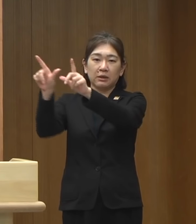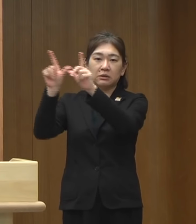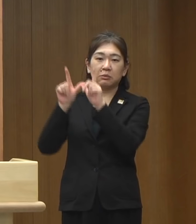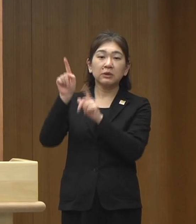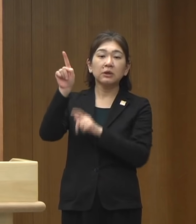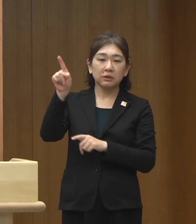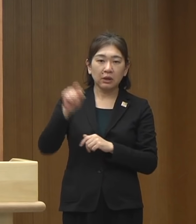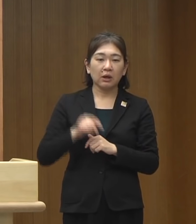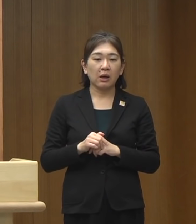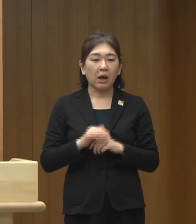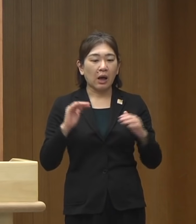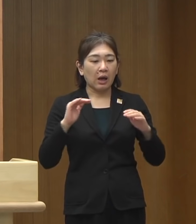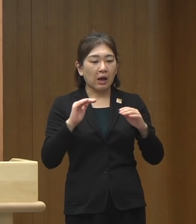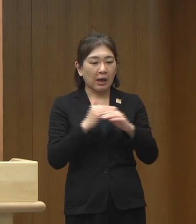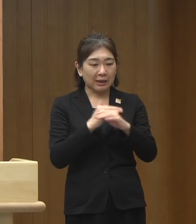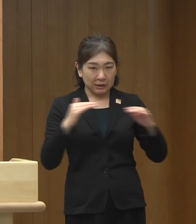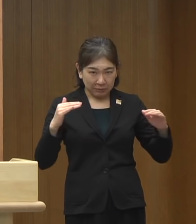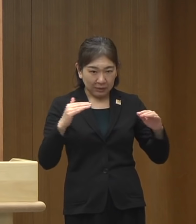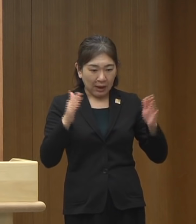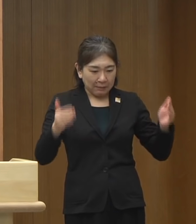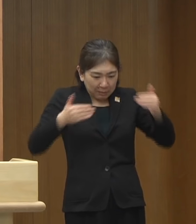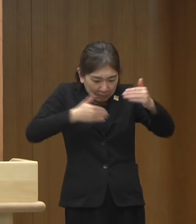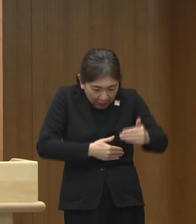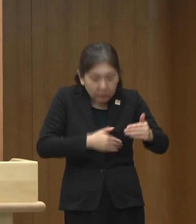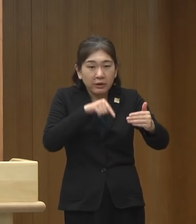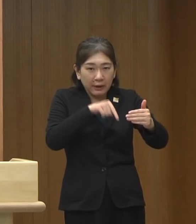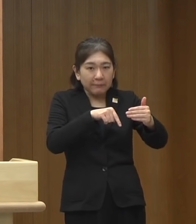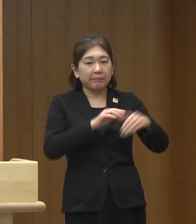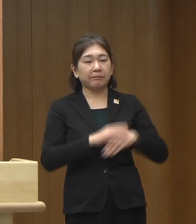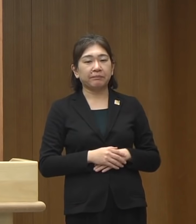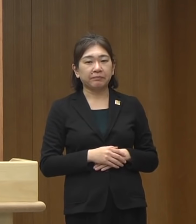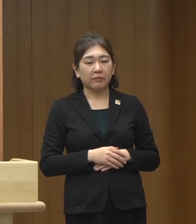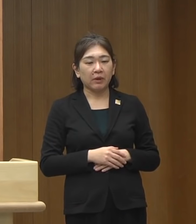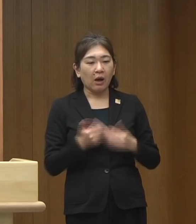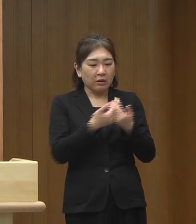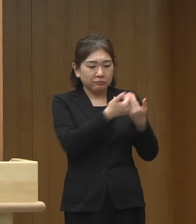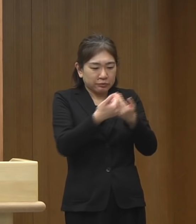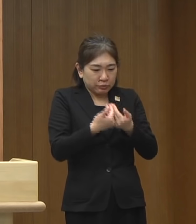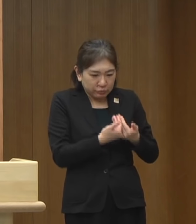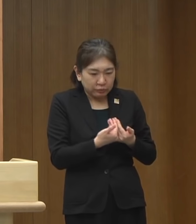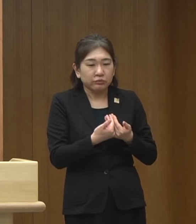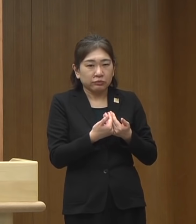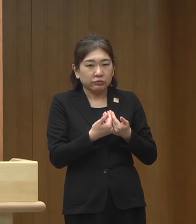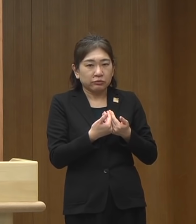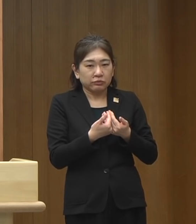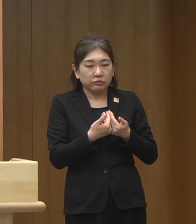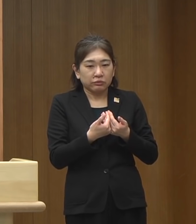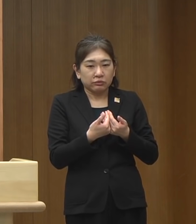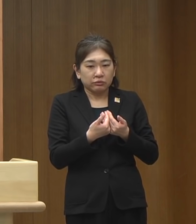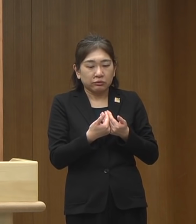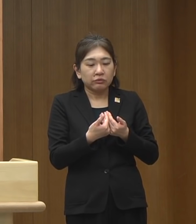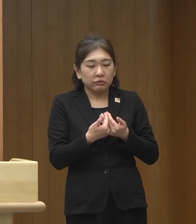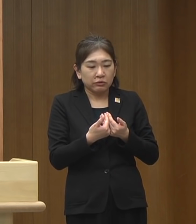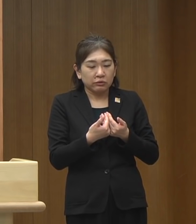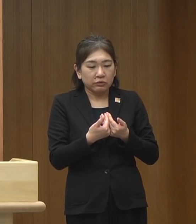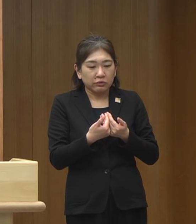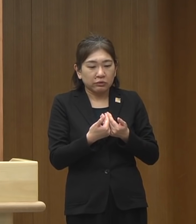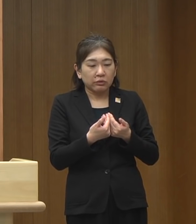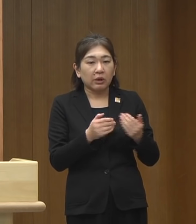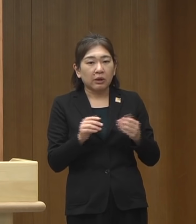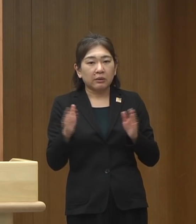気の悪い密閉空間、多くの人が密集した場所、近距離、お互いに手を伸ばしたら届く距離